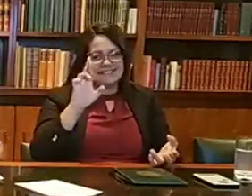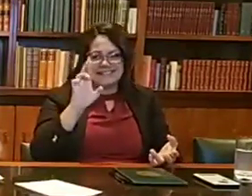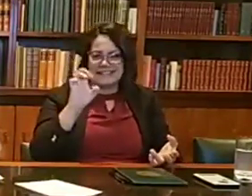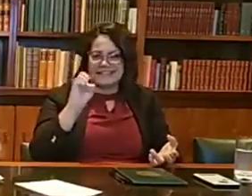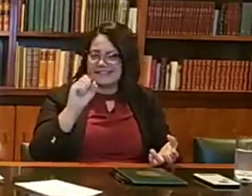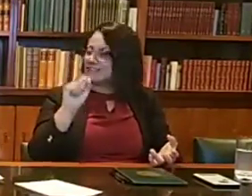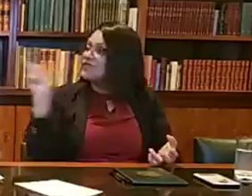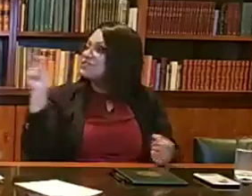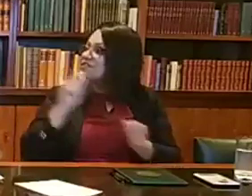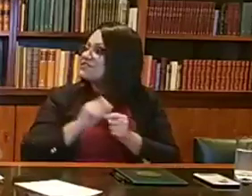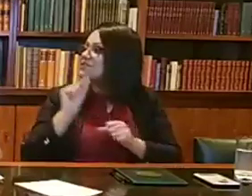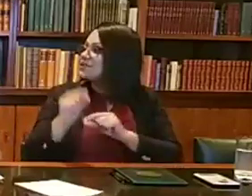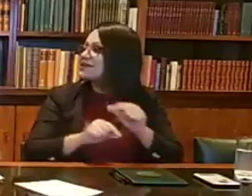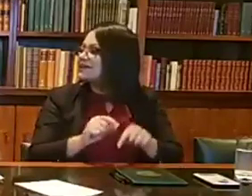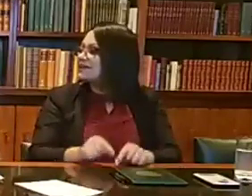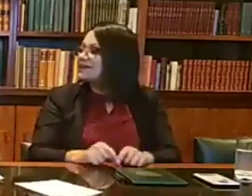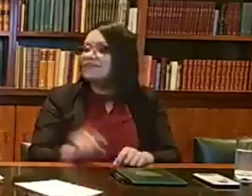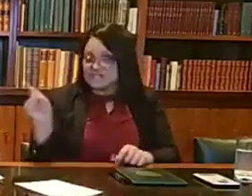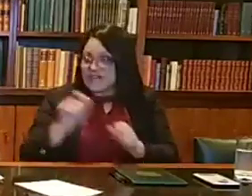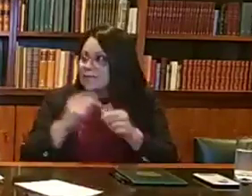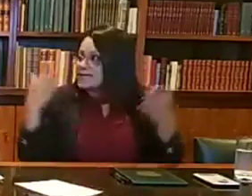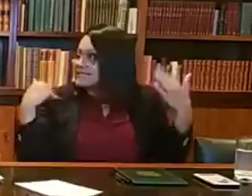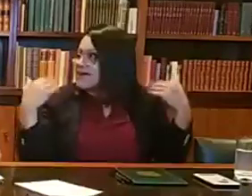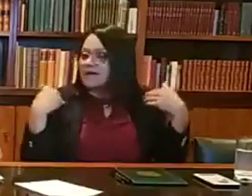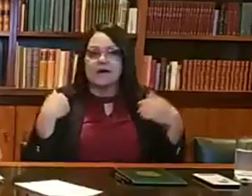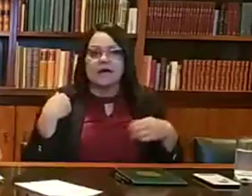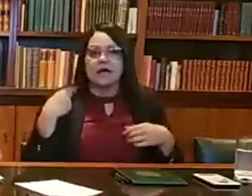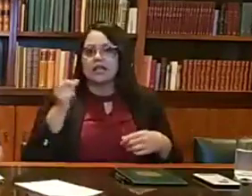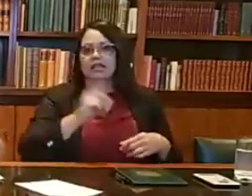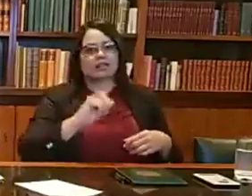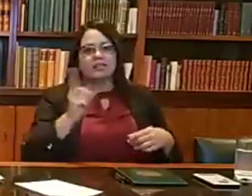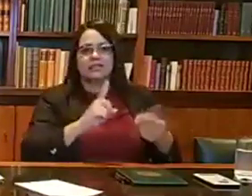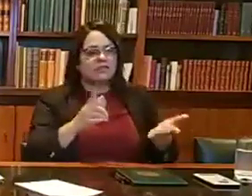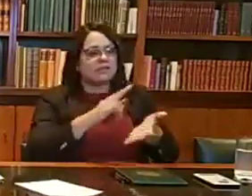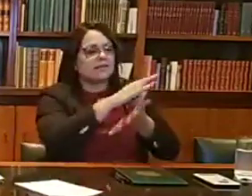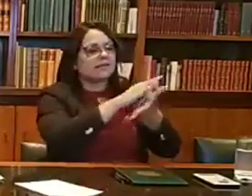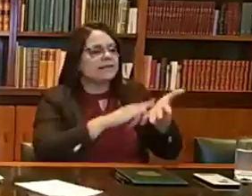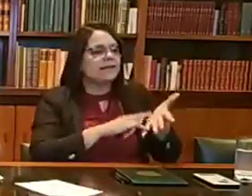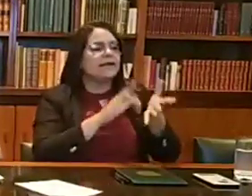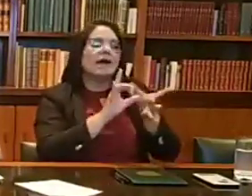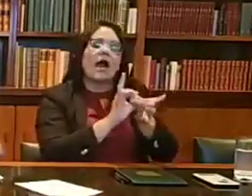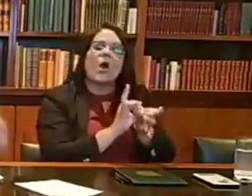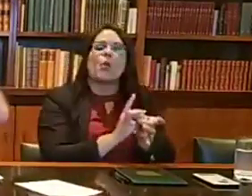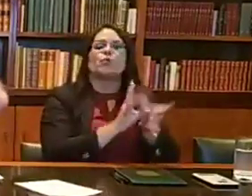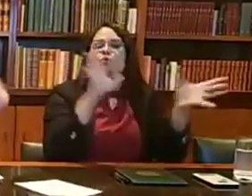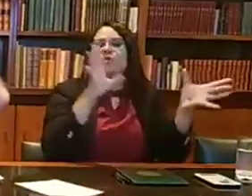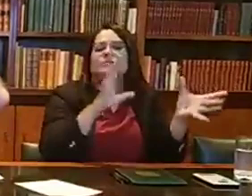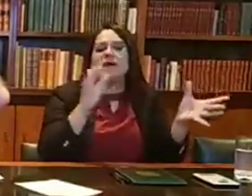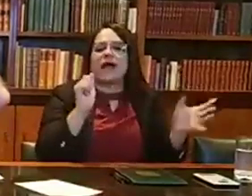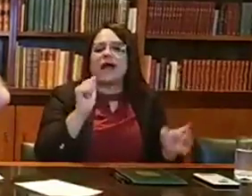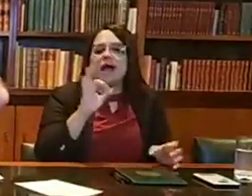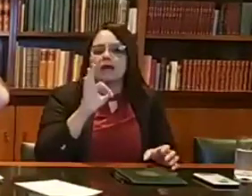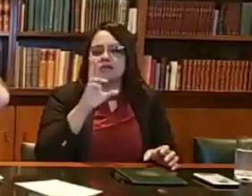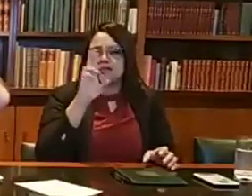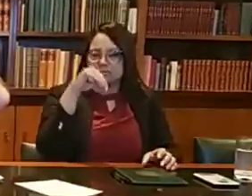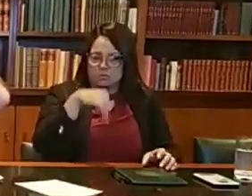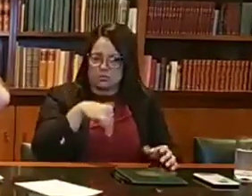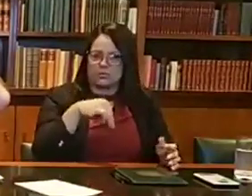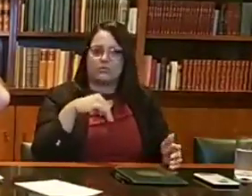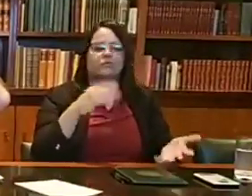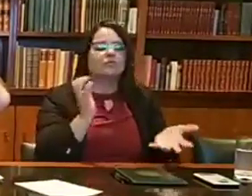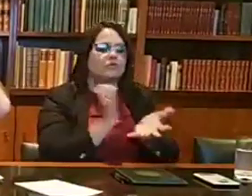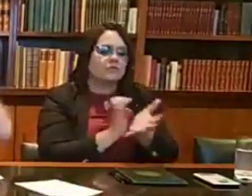chefe. E você, vai fazer o que lá? Vai passear? Não, vamos entregar licenças de atum, que o nosso setor produtivo aí, a pesca